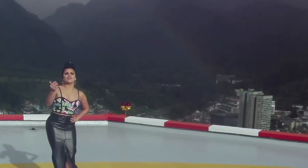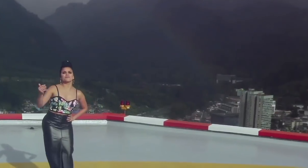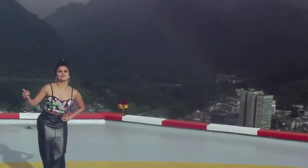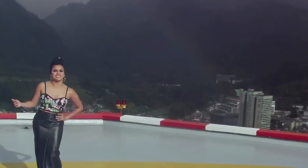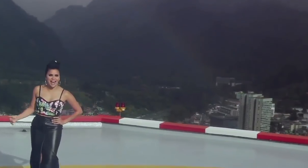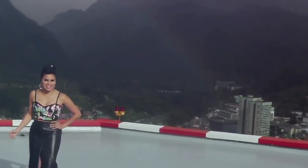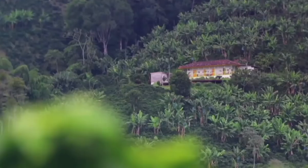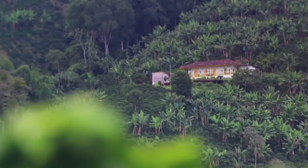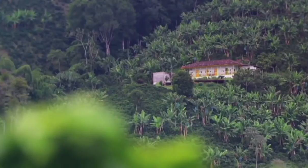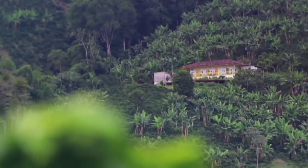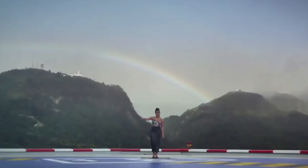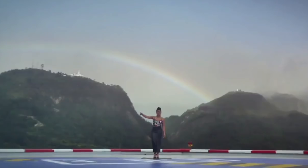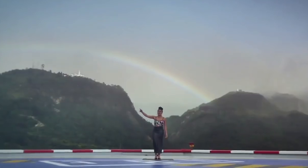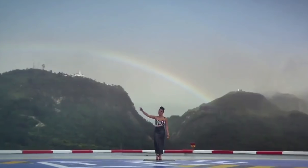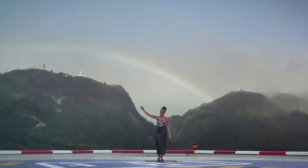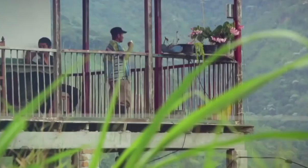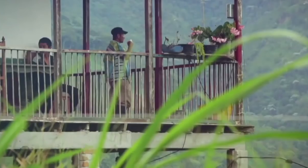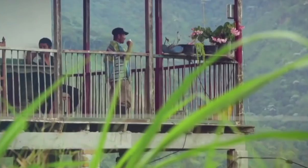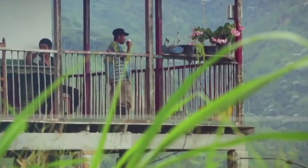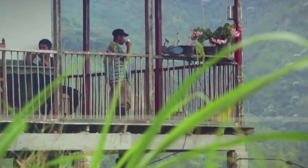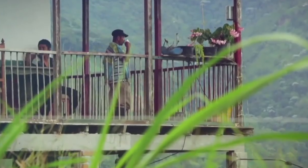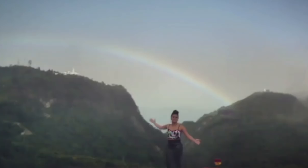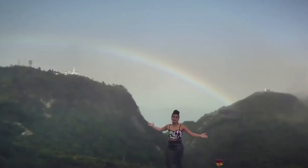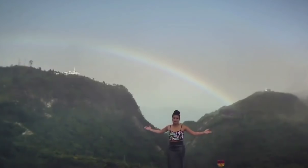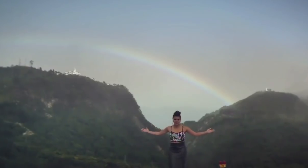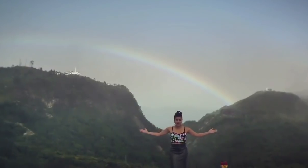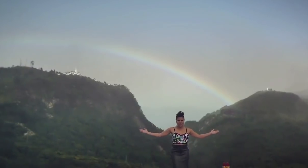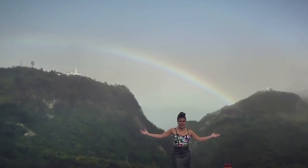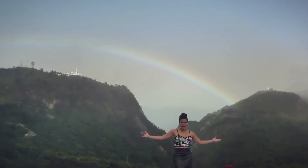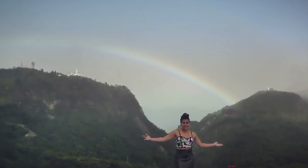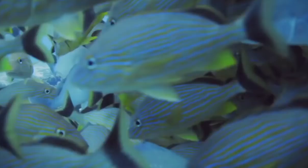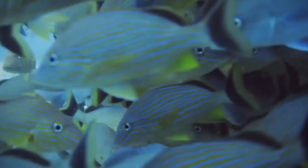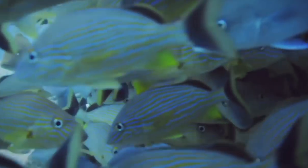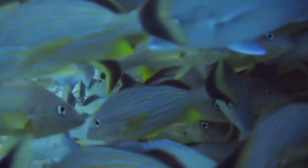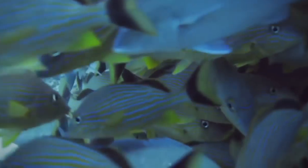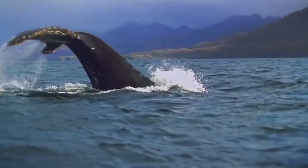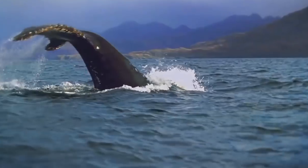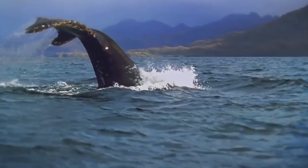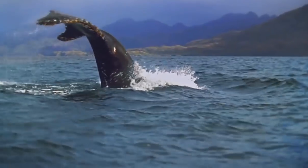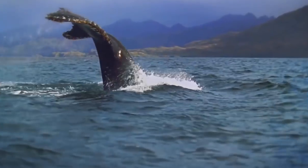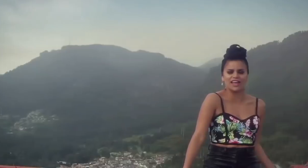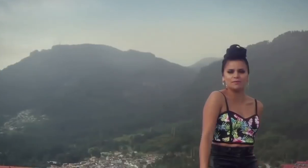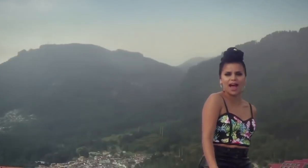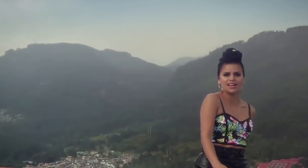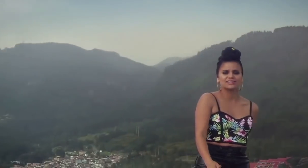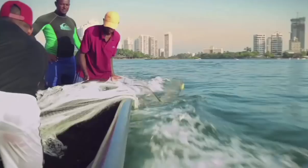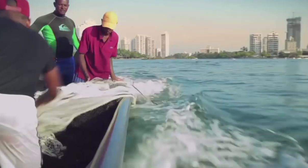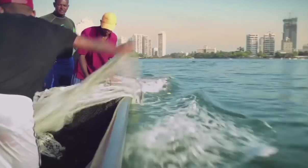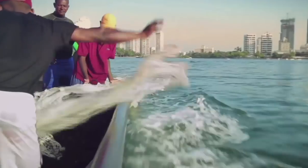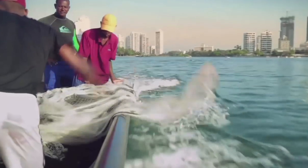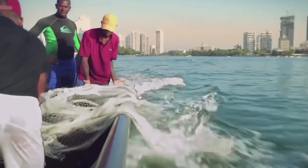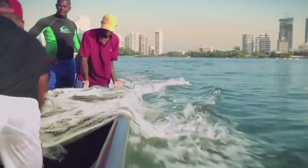vengo de montañas tengo y arriba tengo el caribe del pacífico del